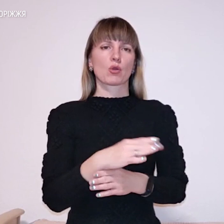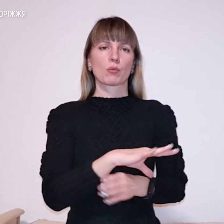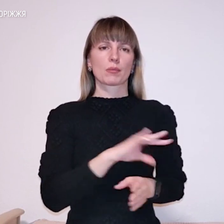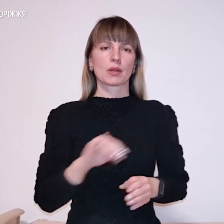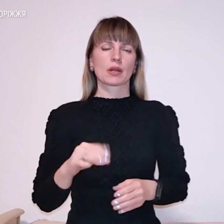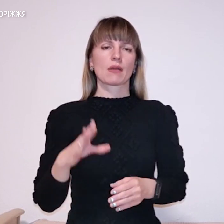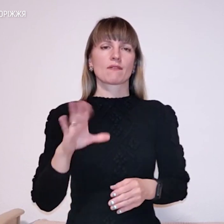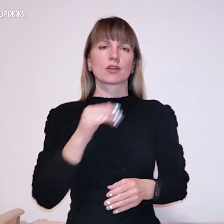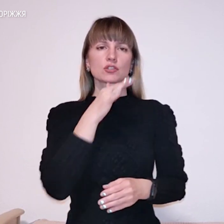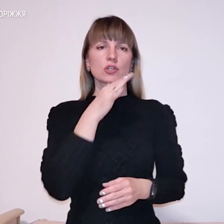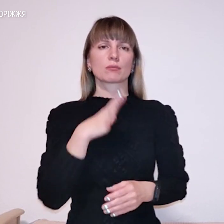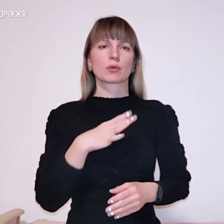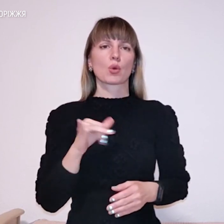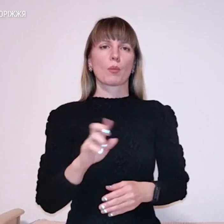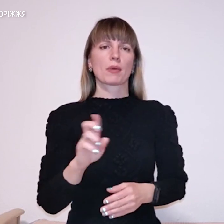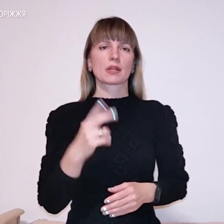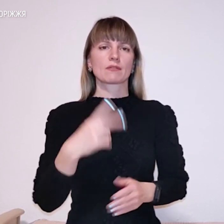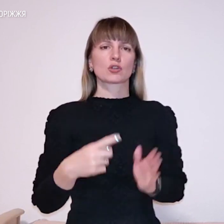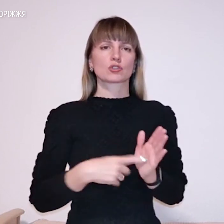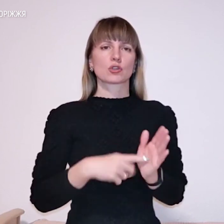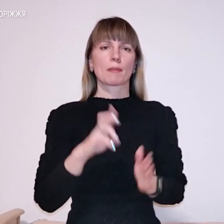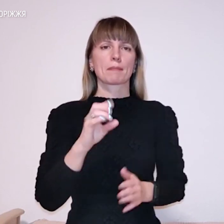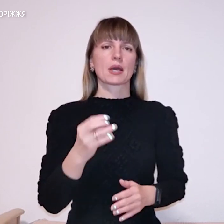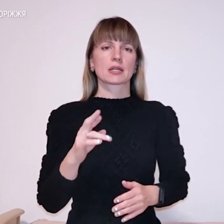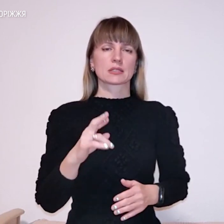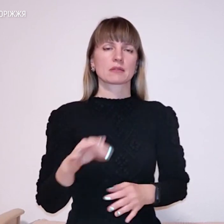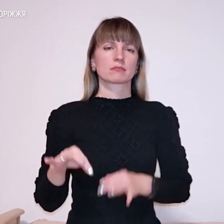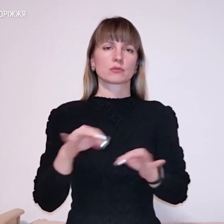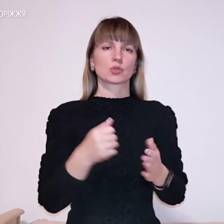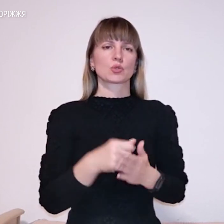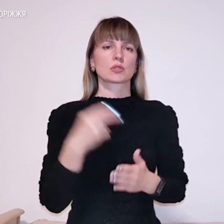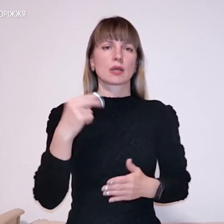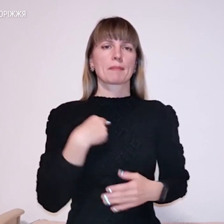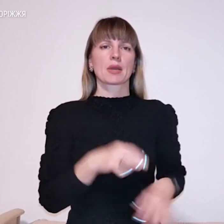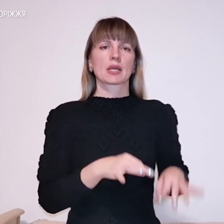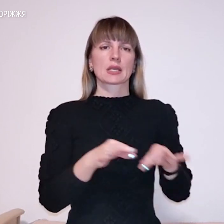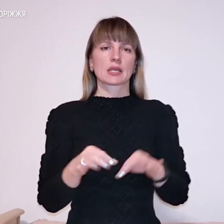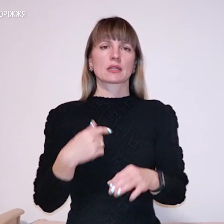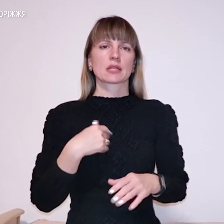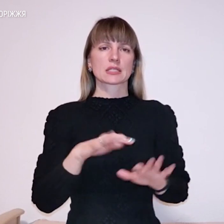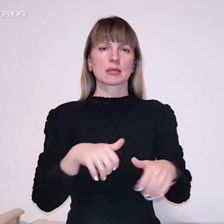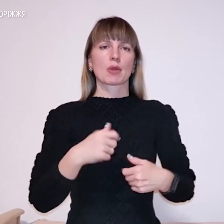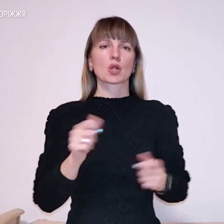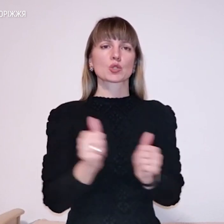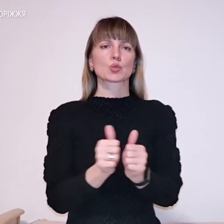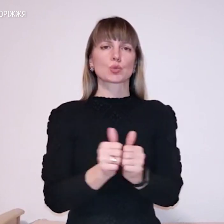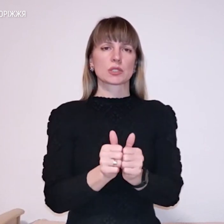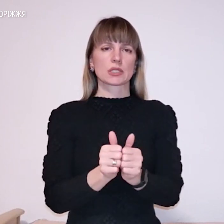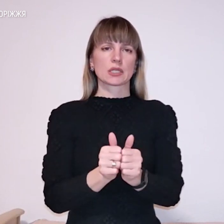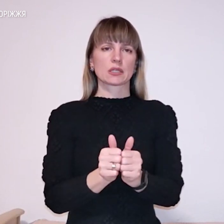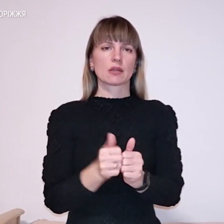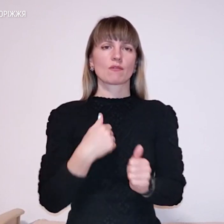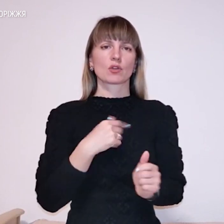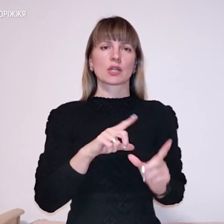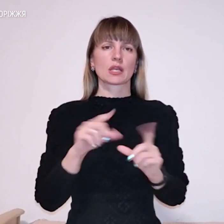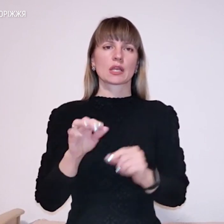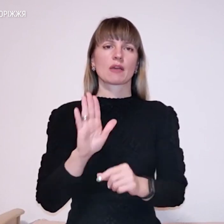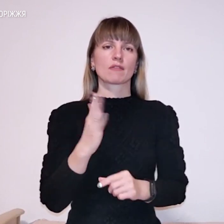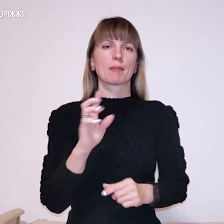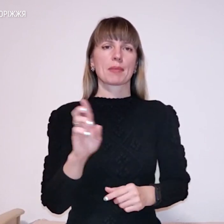та 26 березня дістали з Запоріжжя. Ми їхали, нас вивезли сусіди, вони їхали в Бердянськ. І ми